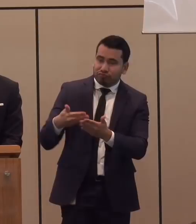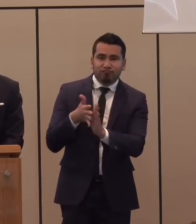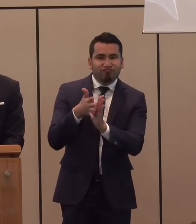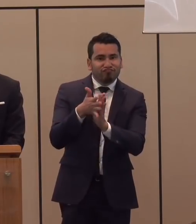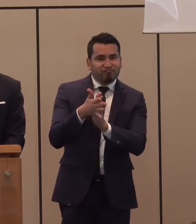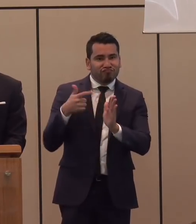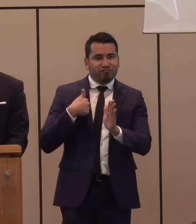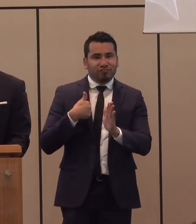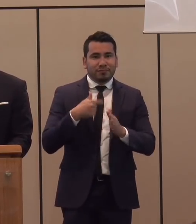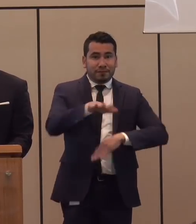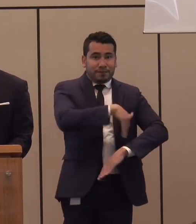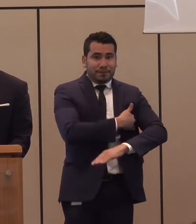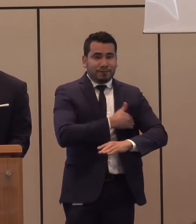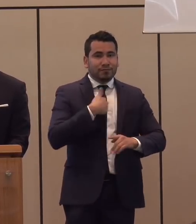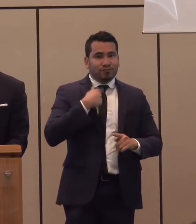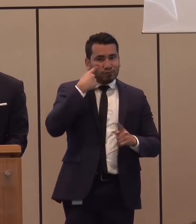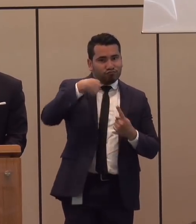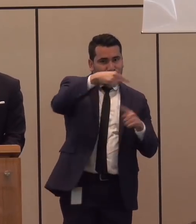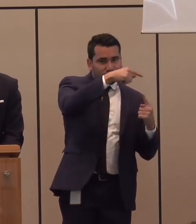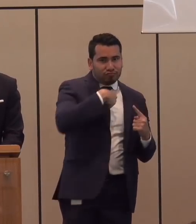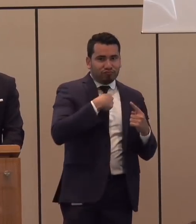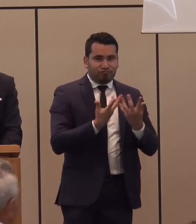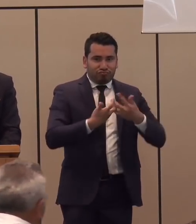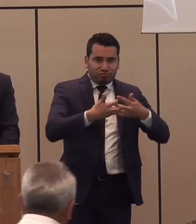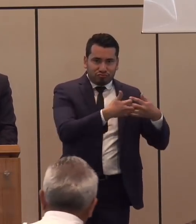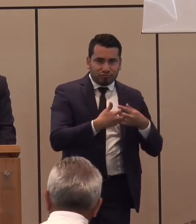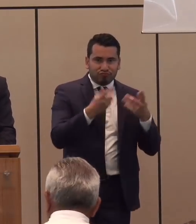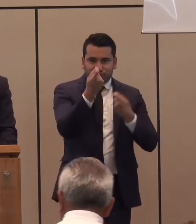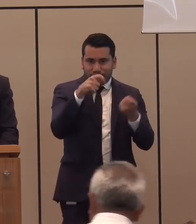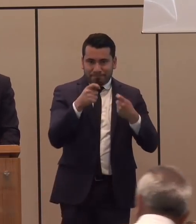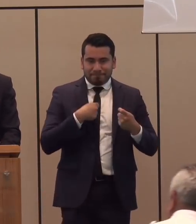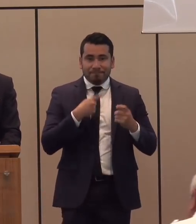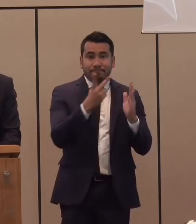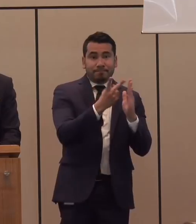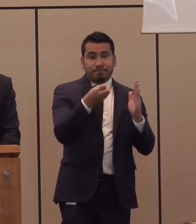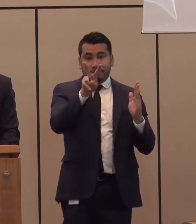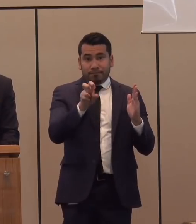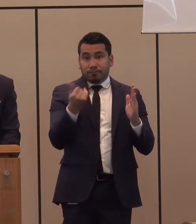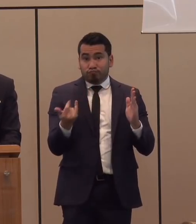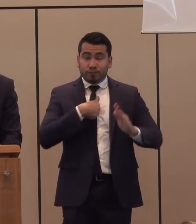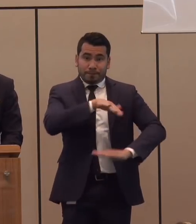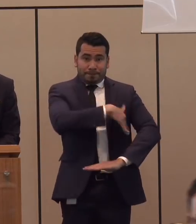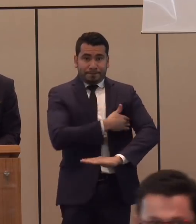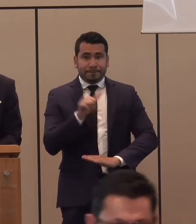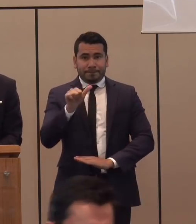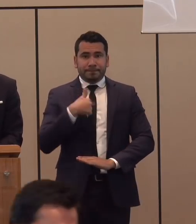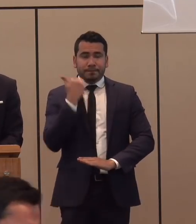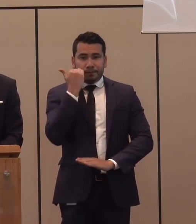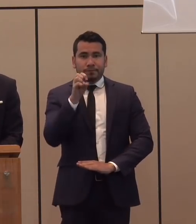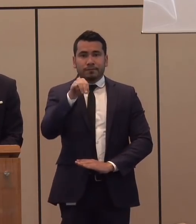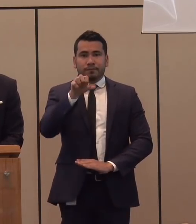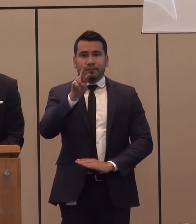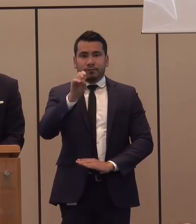vigencia 2017 conoceremos de la mano de la ministra maría lorena gutiérrez y los vice ministros